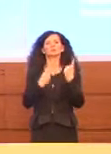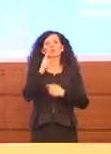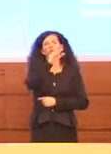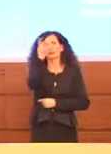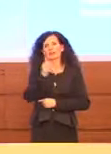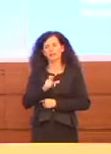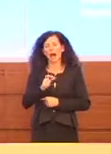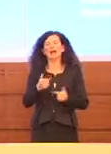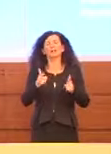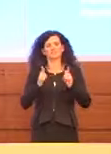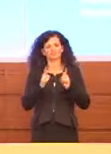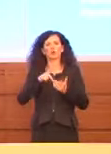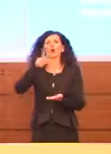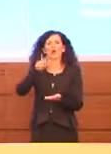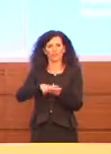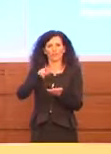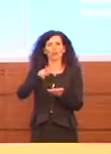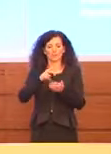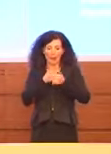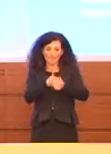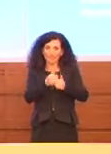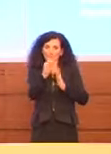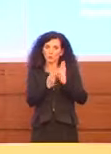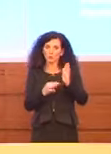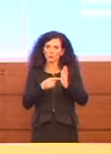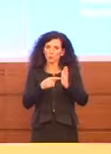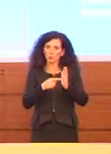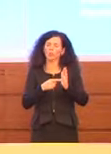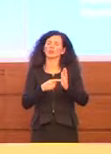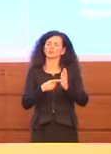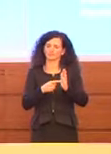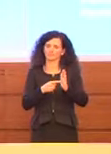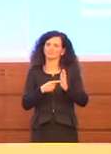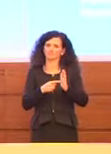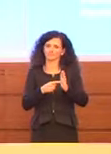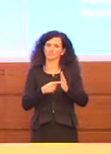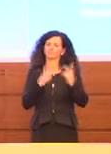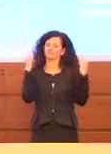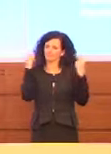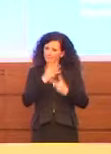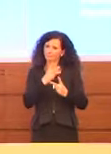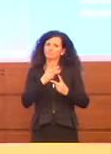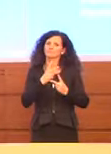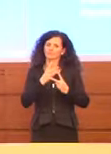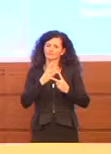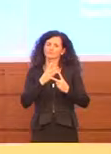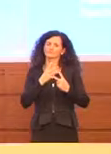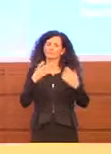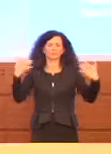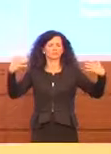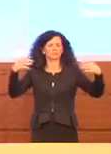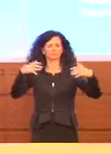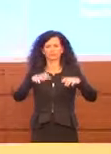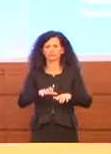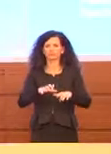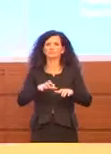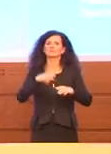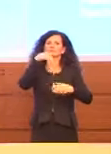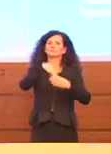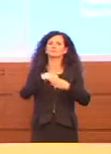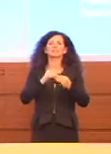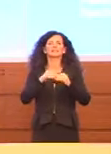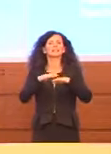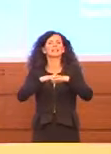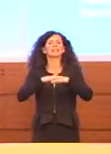che le misure che sono state attuate hanno portato a una drastica riduzione della straordinaria pressione sul servizio sanitario